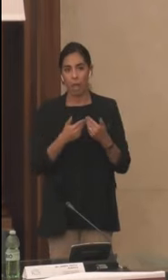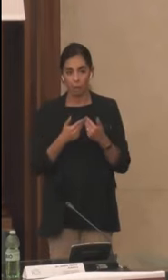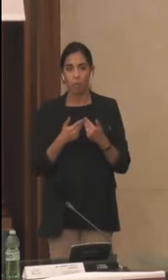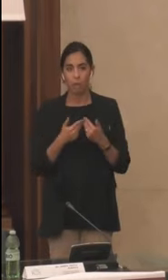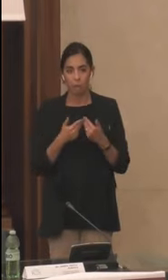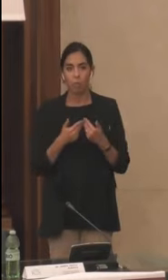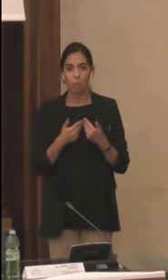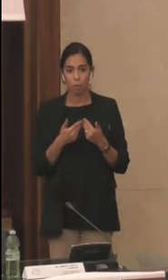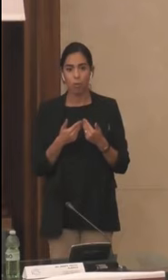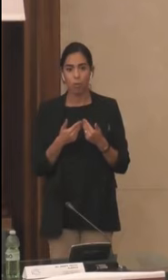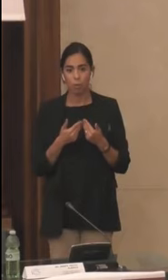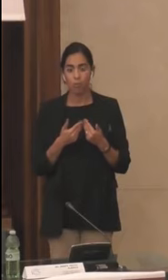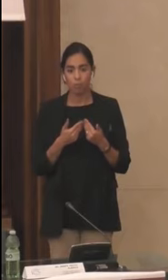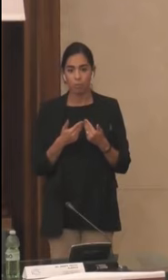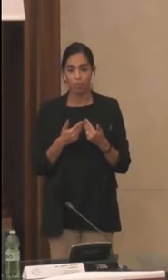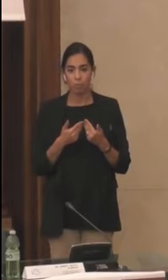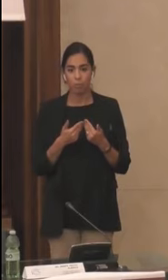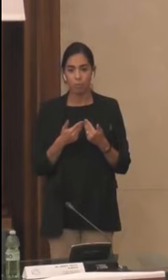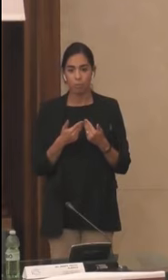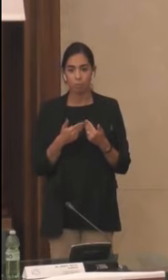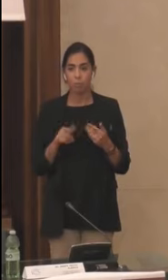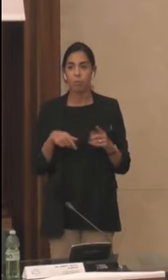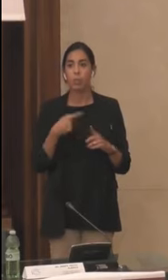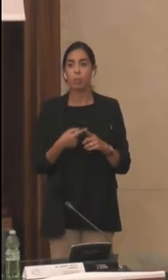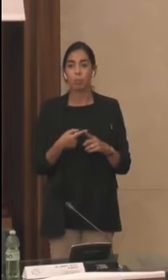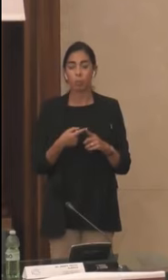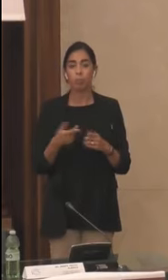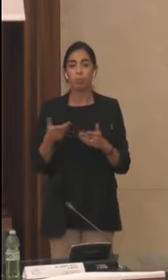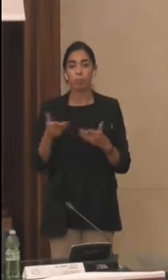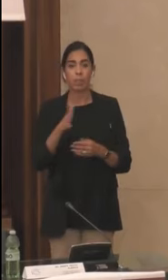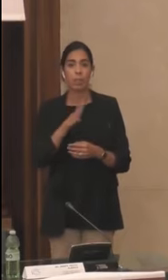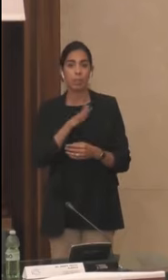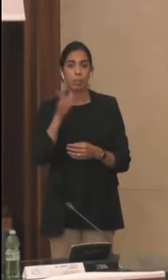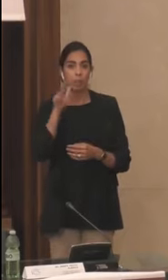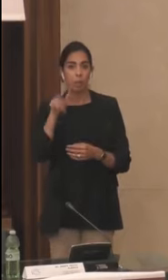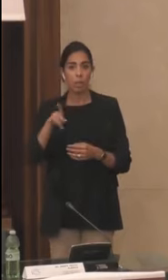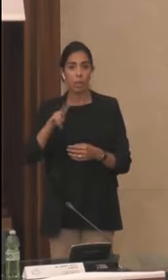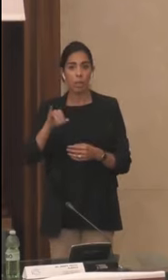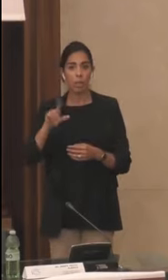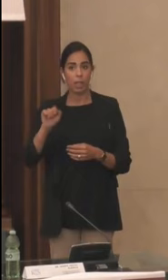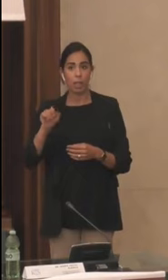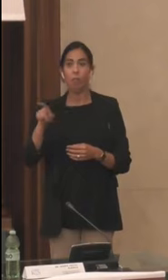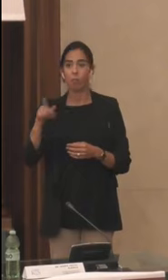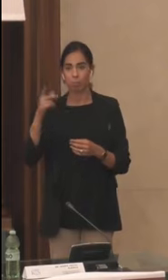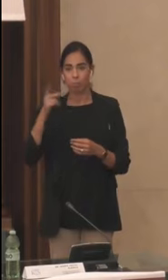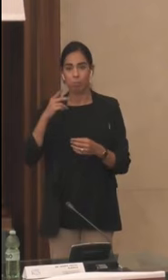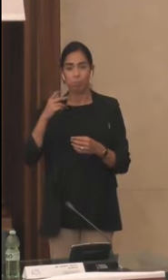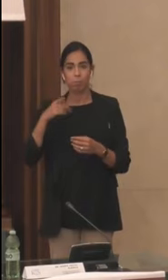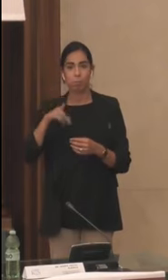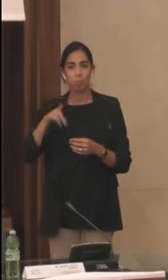en el aeropuerto, me acompaña, y al coronel Guillermo Tamayo de Conuvive, que me ayudó